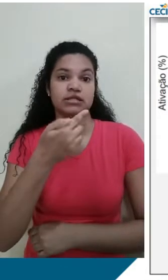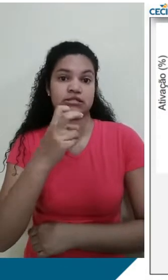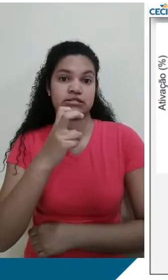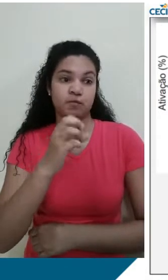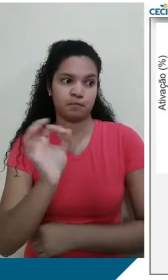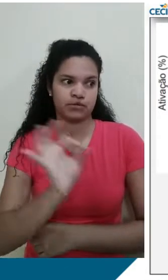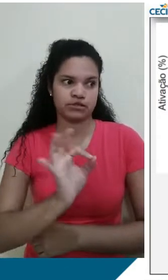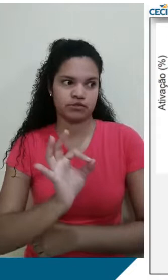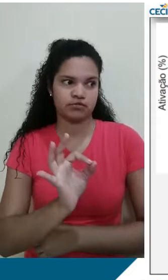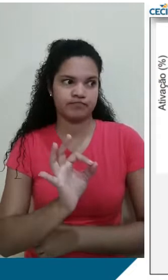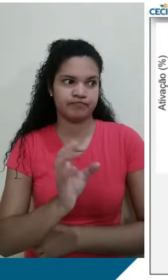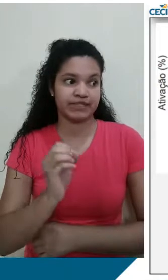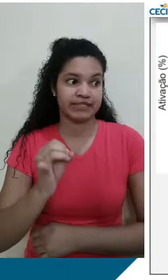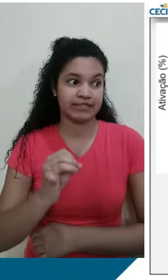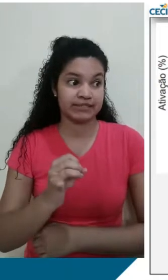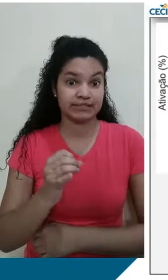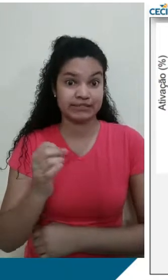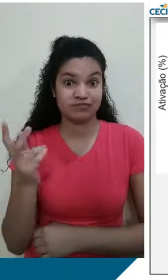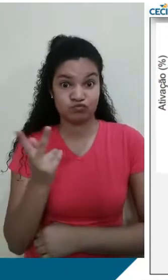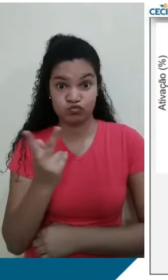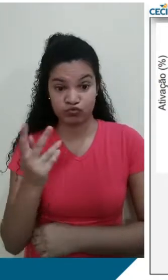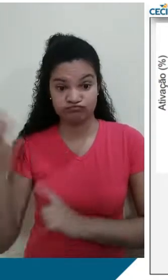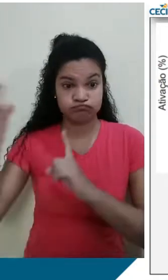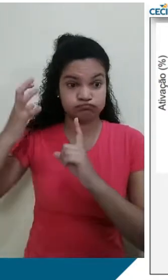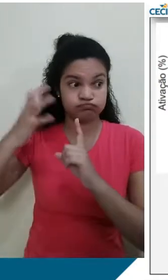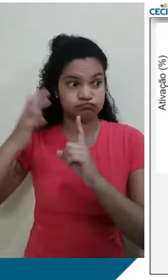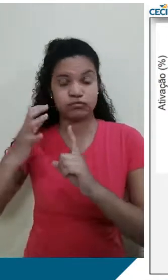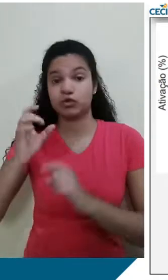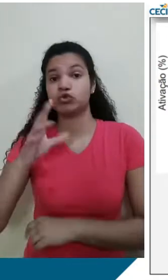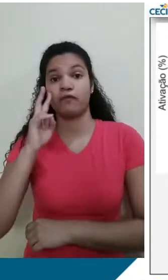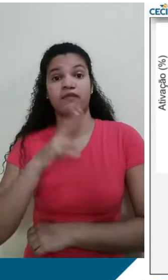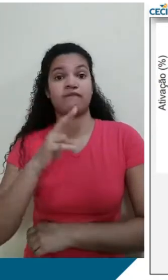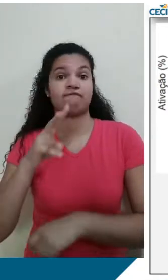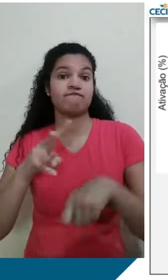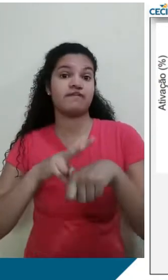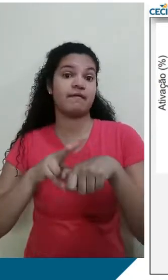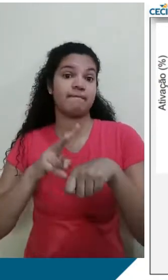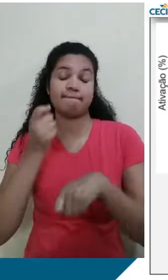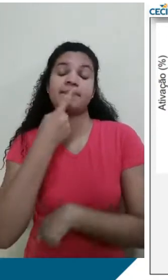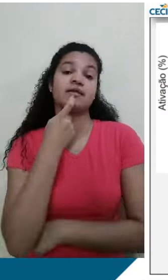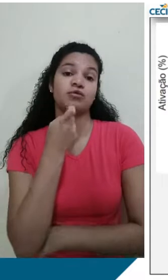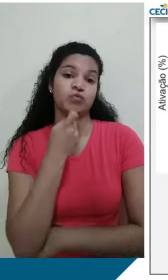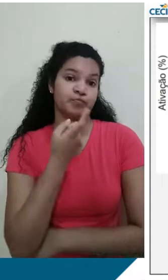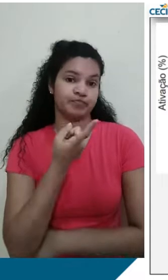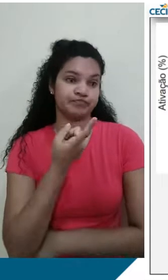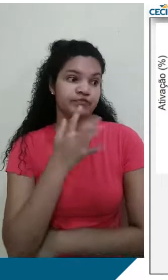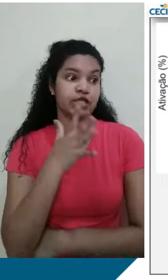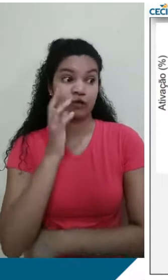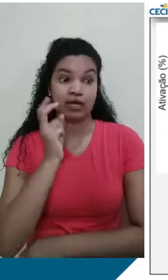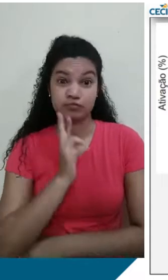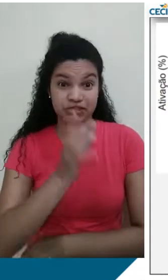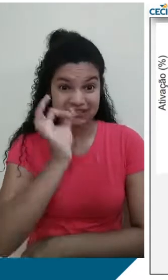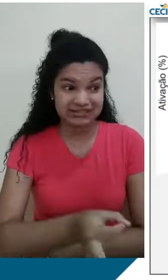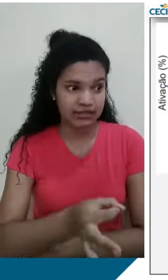indivíduo, quando recebe estímulos de 530 e 600 nanômetros, só enxerga o vermelho. Portanto, a resposta correta